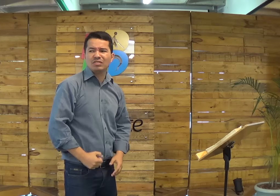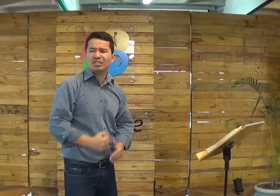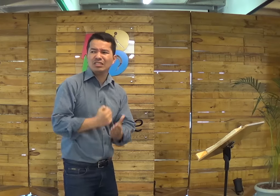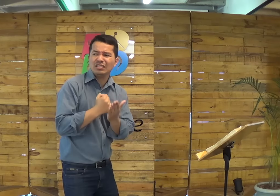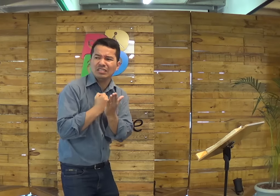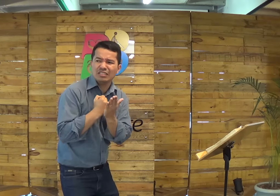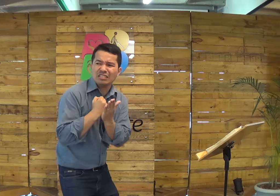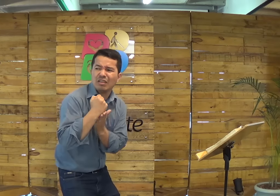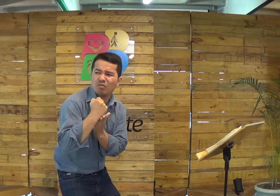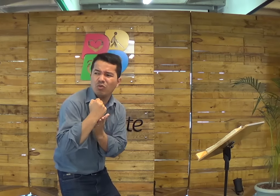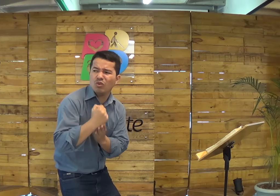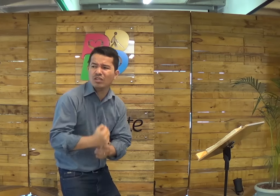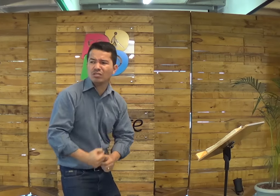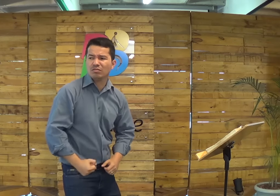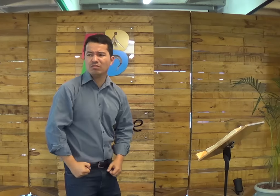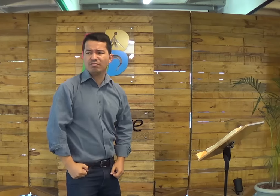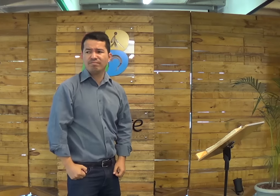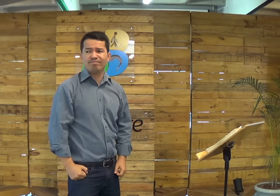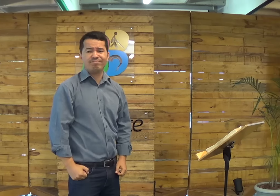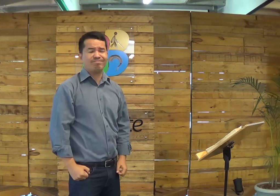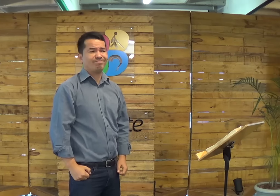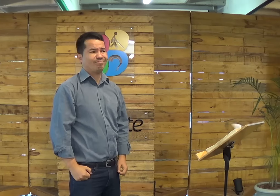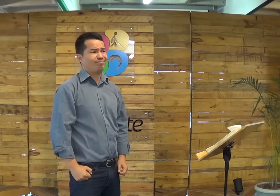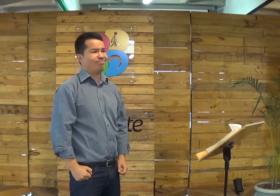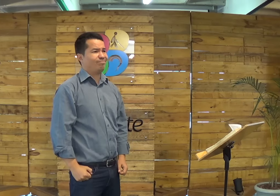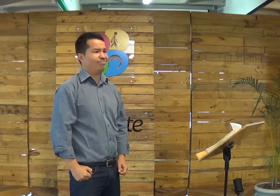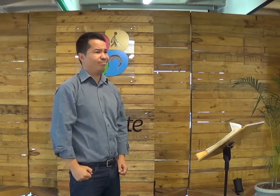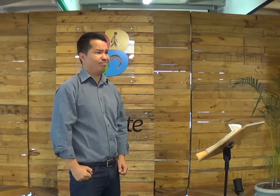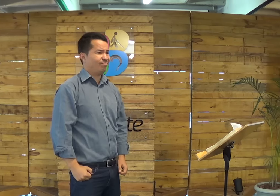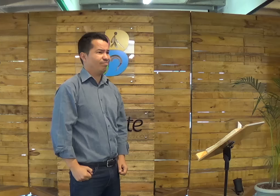foi o tempo que eles tinham já tinha